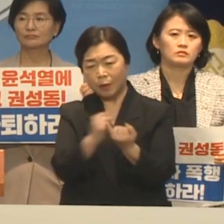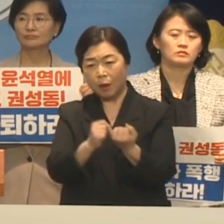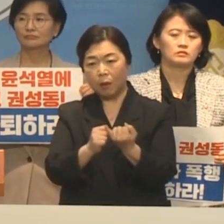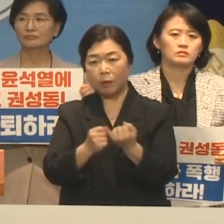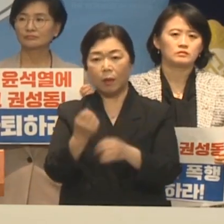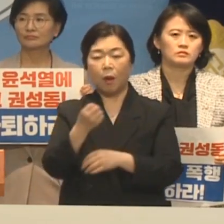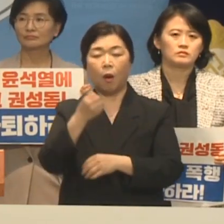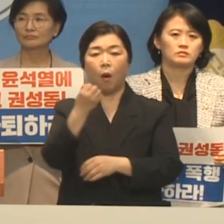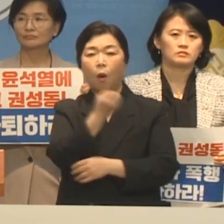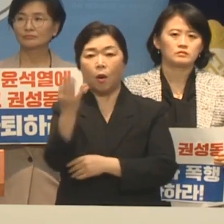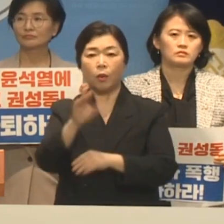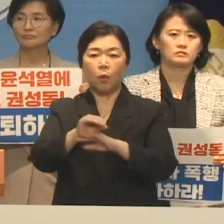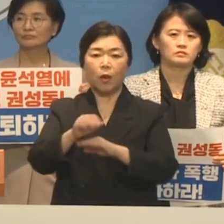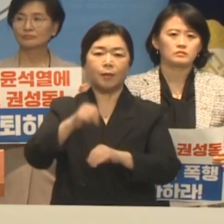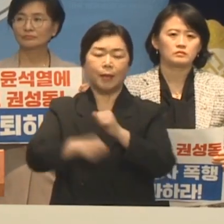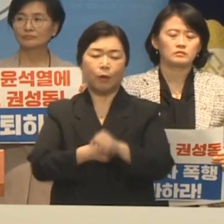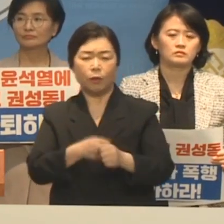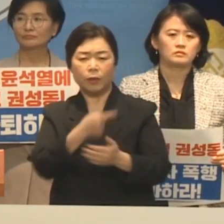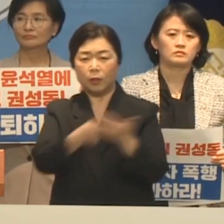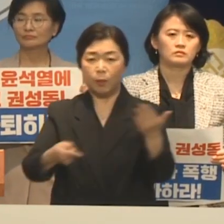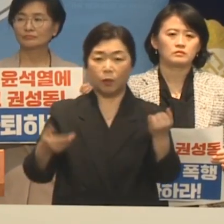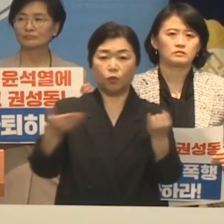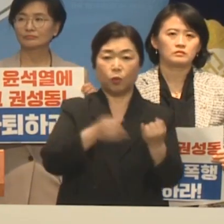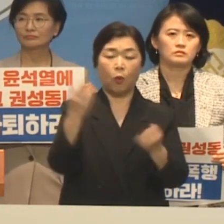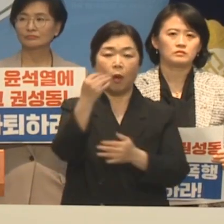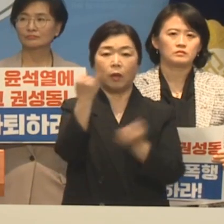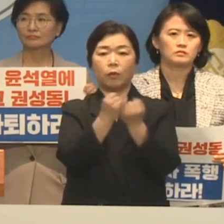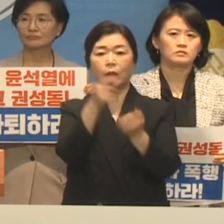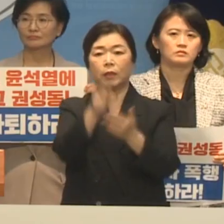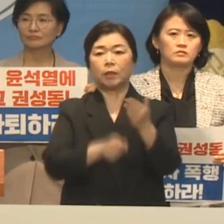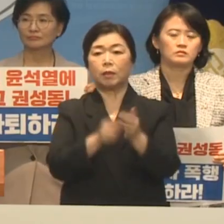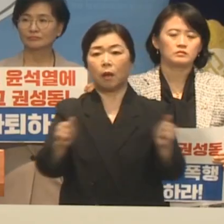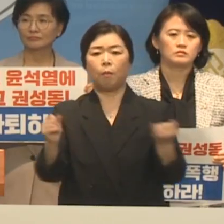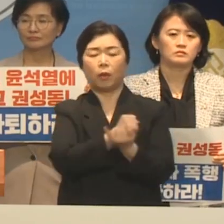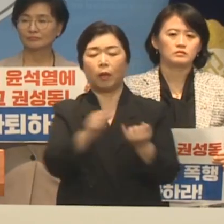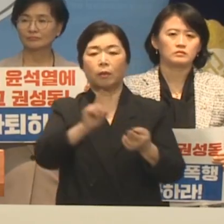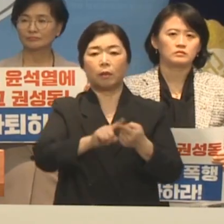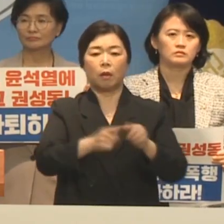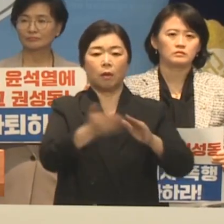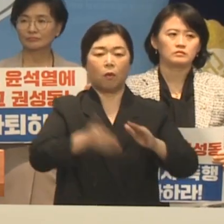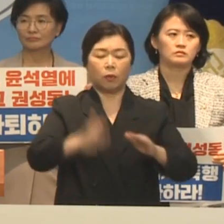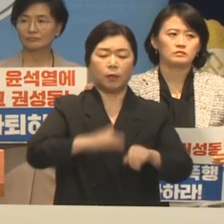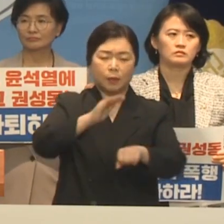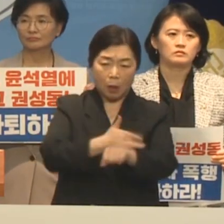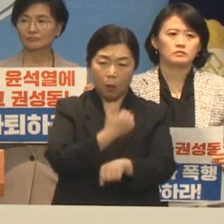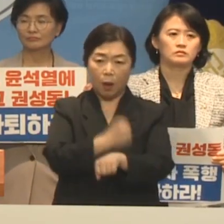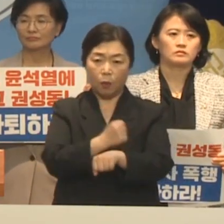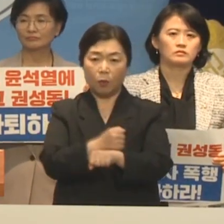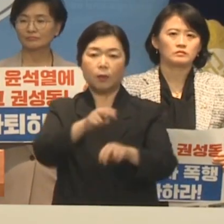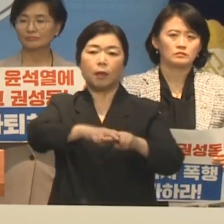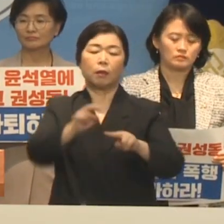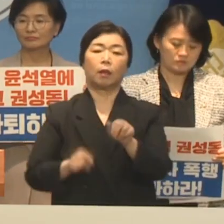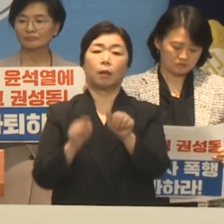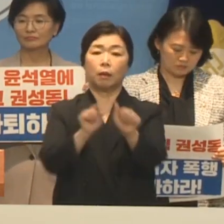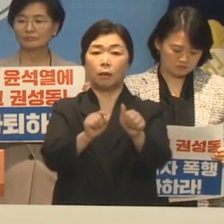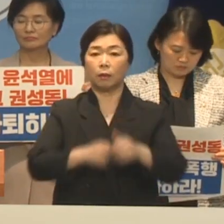자유를 침해하고 여성 기자의 폭행에 대해 공식 사과하고 사퇴해야 합니다.